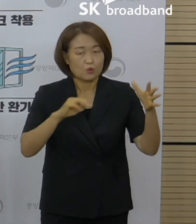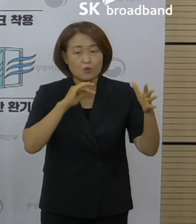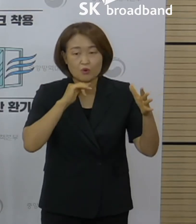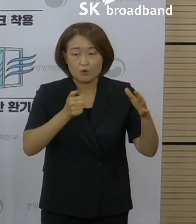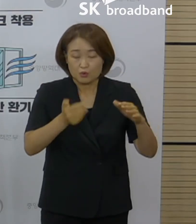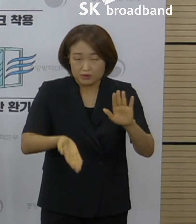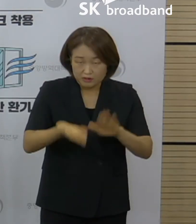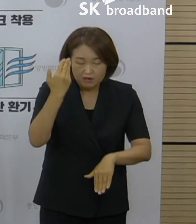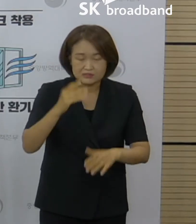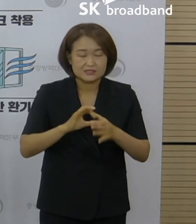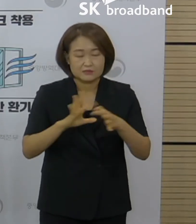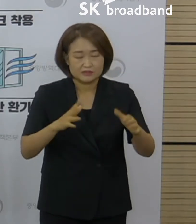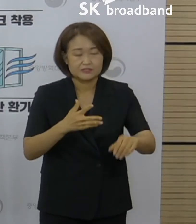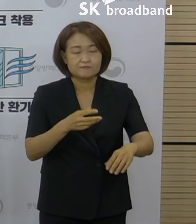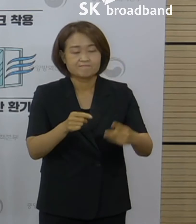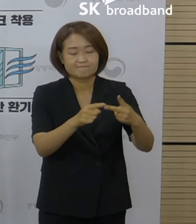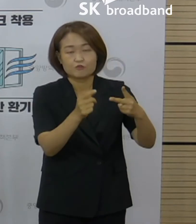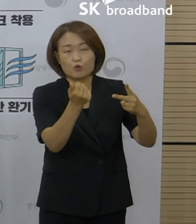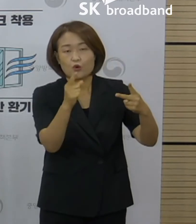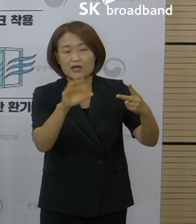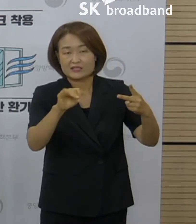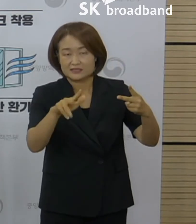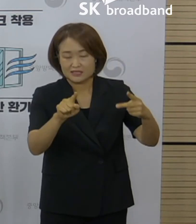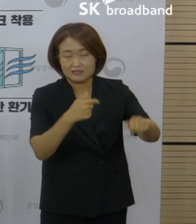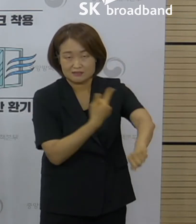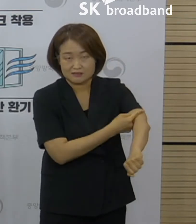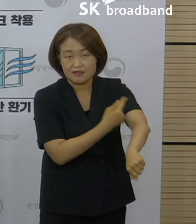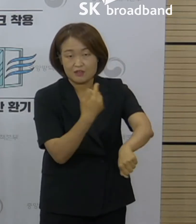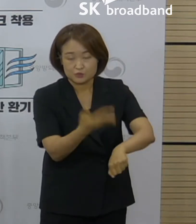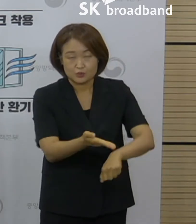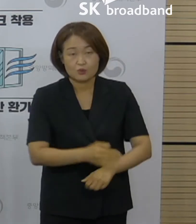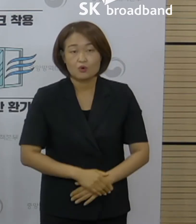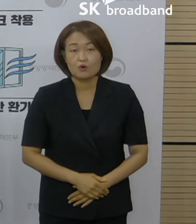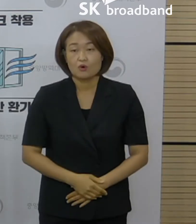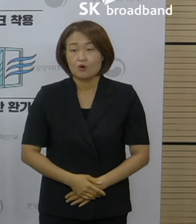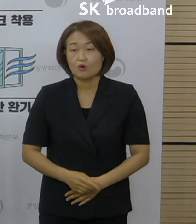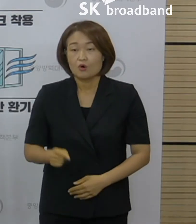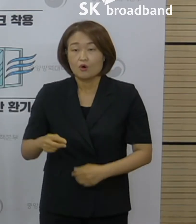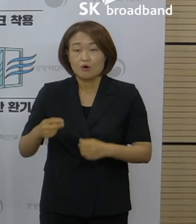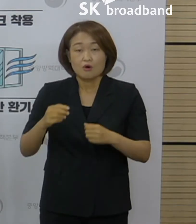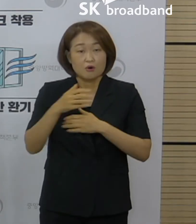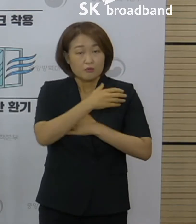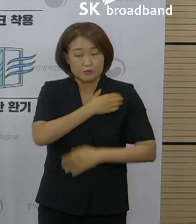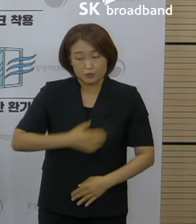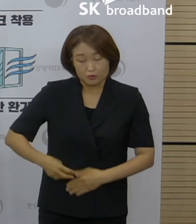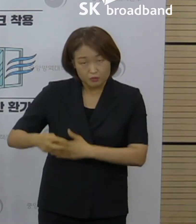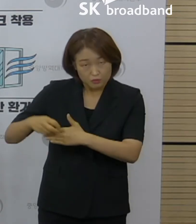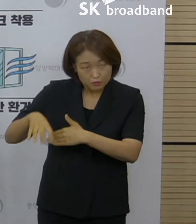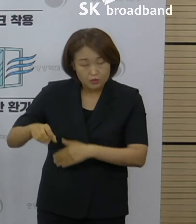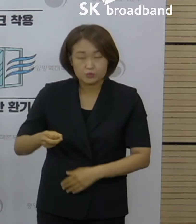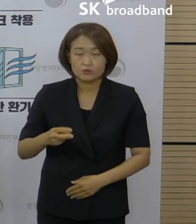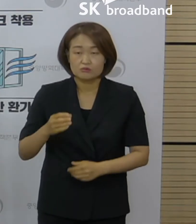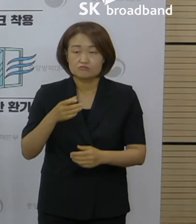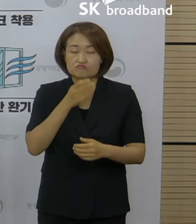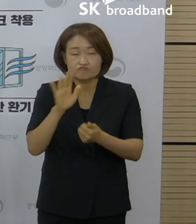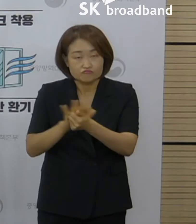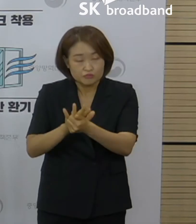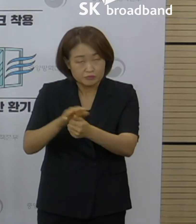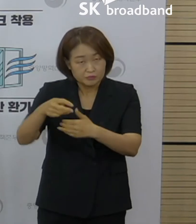이루어집니다. 그리고 이제 보건소라든지 요양시설 그리고 병원급 이상 의료기관 요양병원